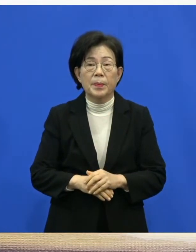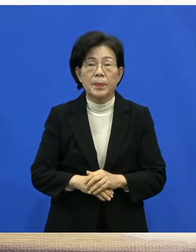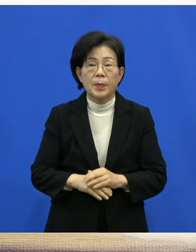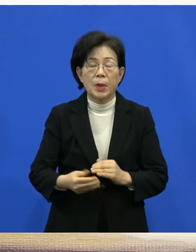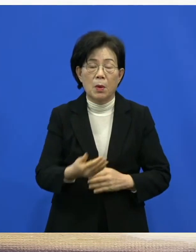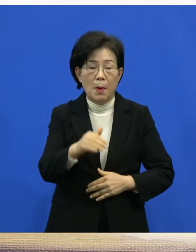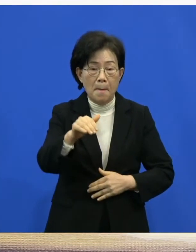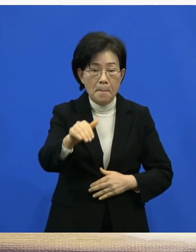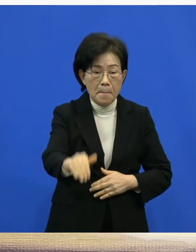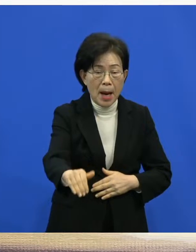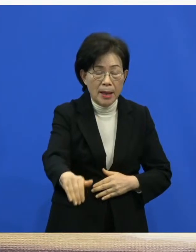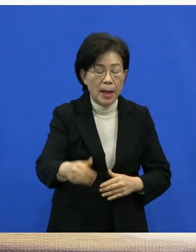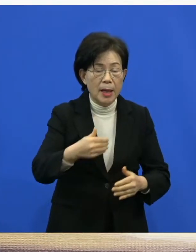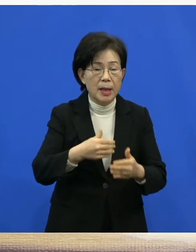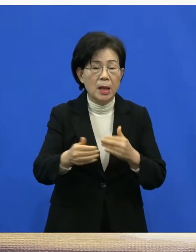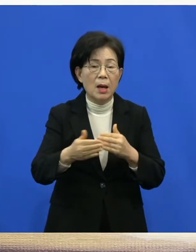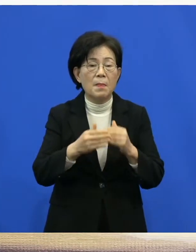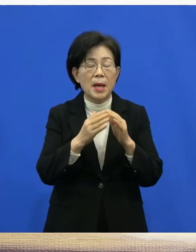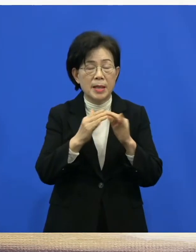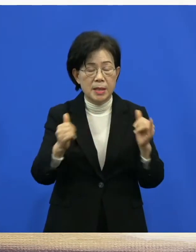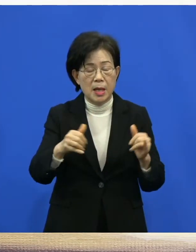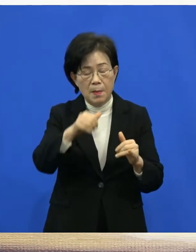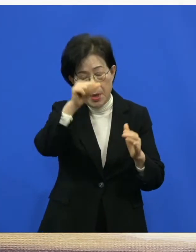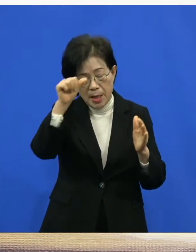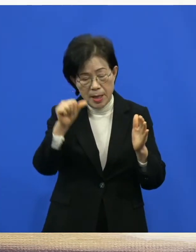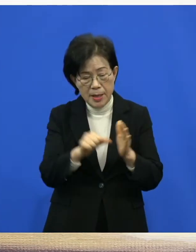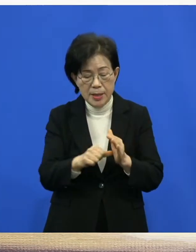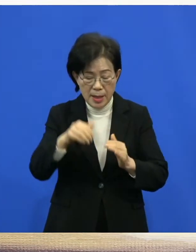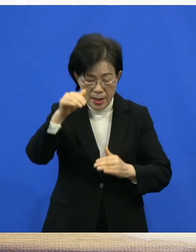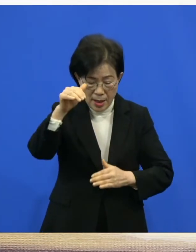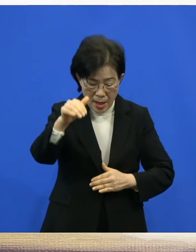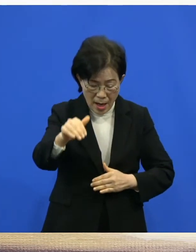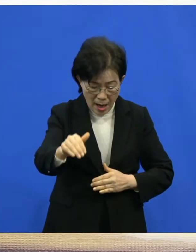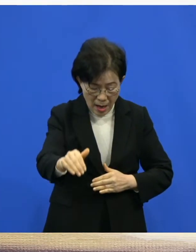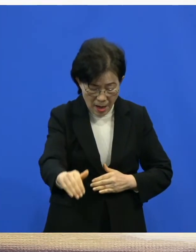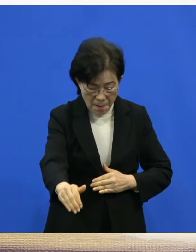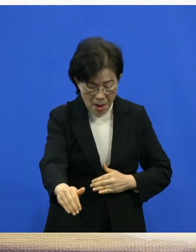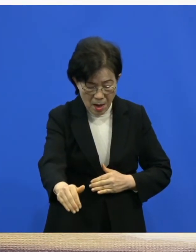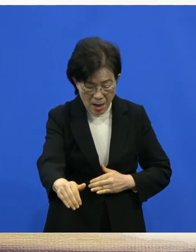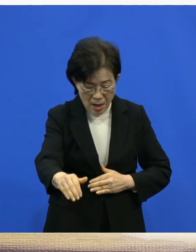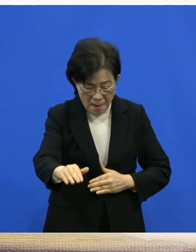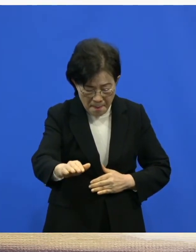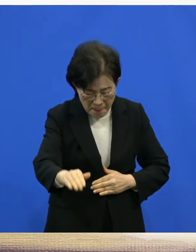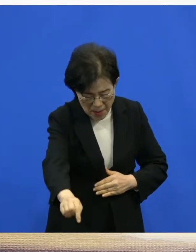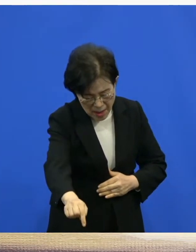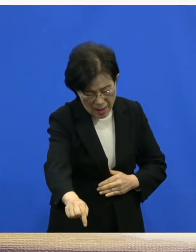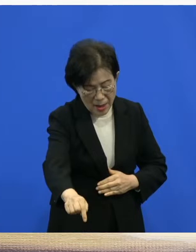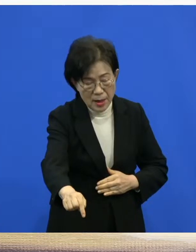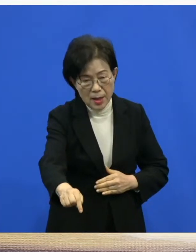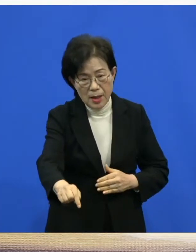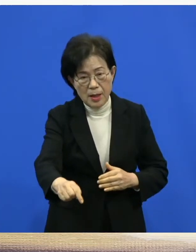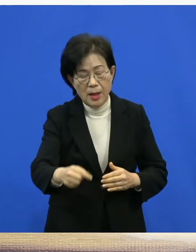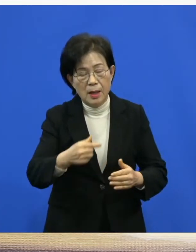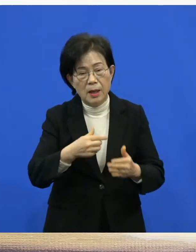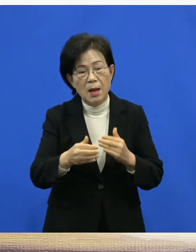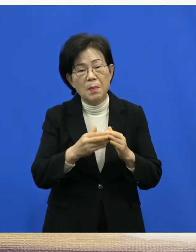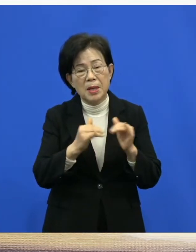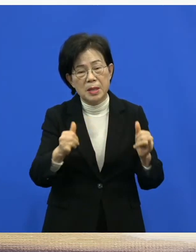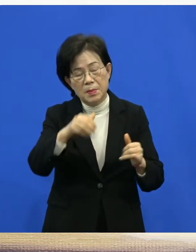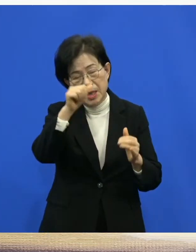여러분, 바닥을 맛본 사람은 인생의 내리막을 쳐서 그 바닥을 맛본 사람은 인생이 무엇인지를